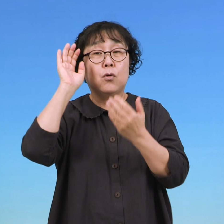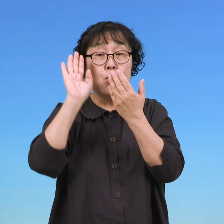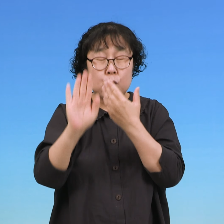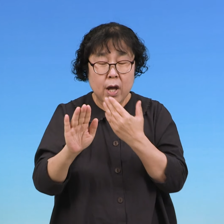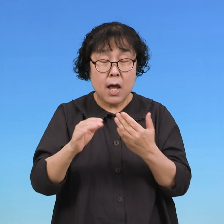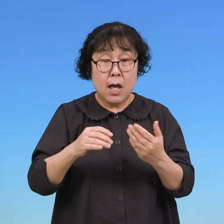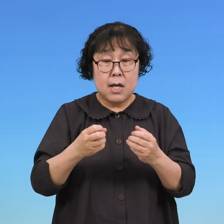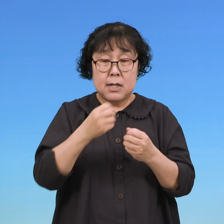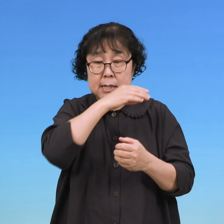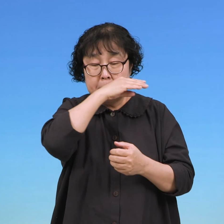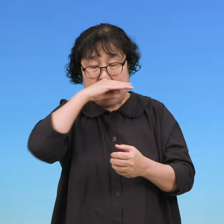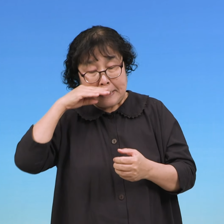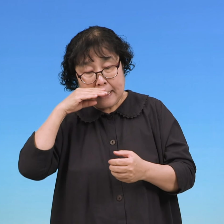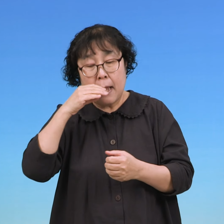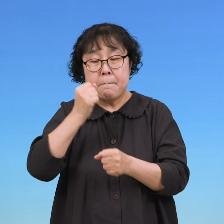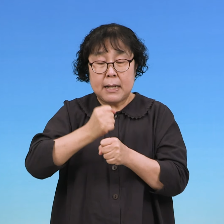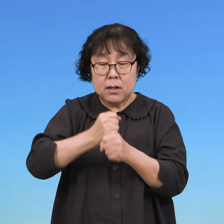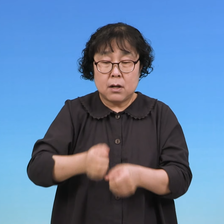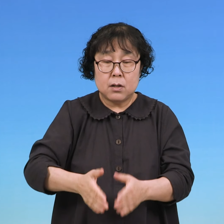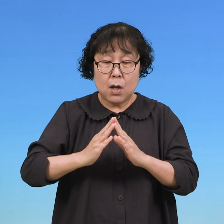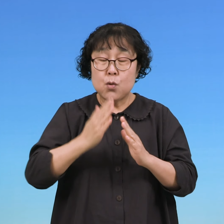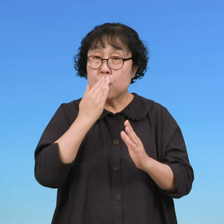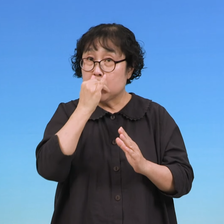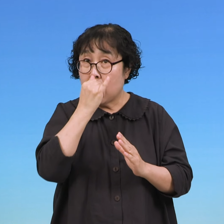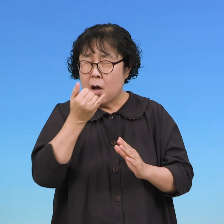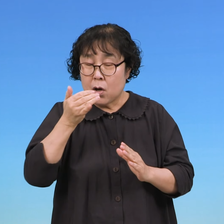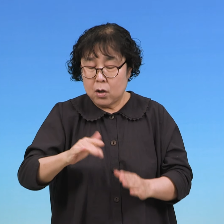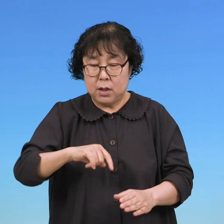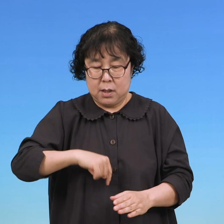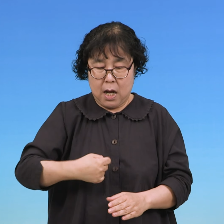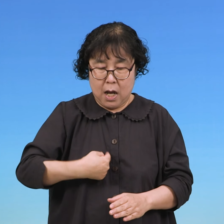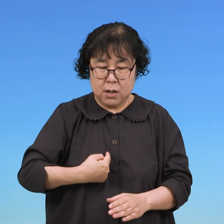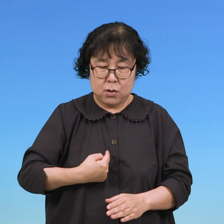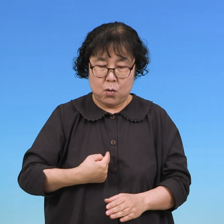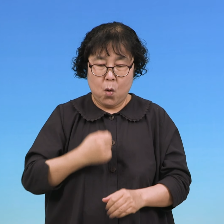기준이 있어. 난 다림줄이 있어. 제가